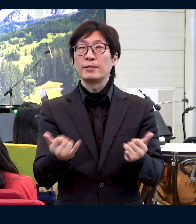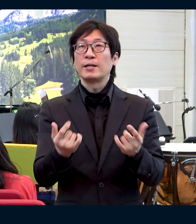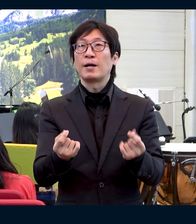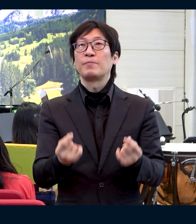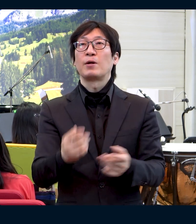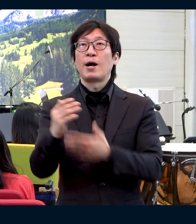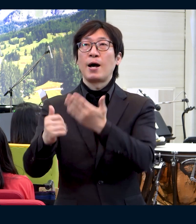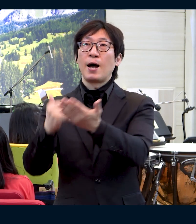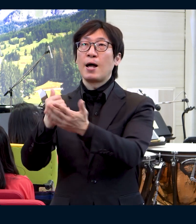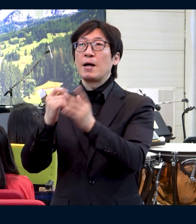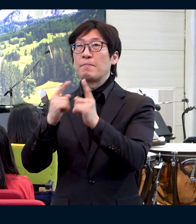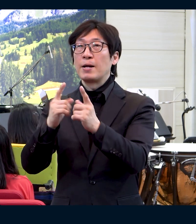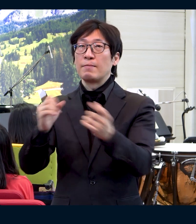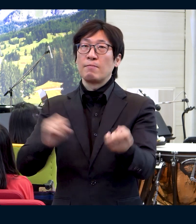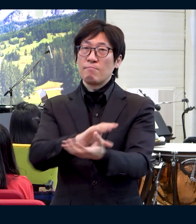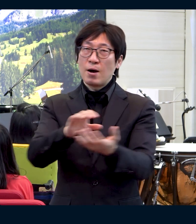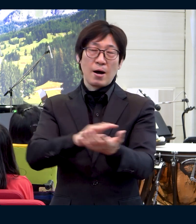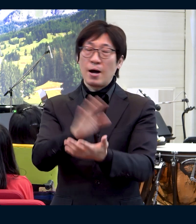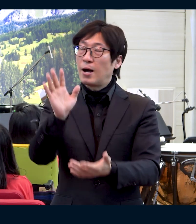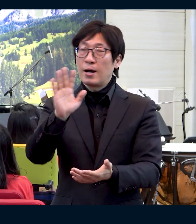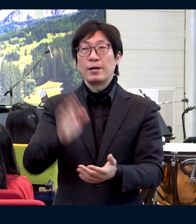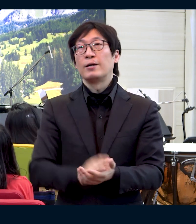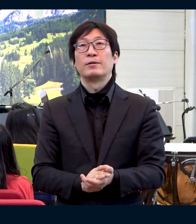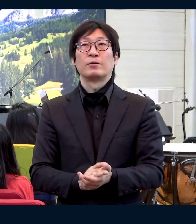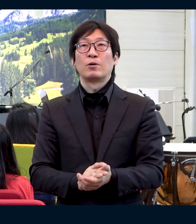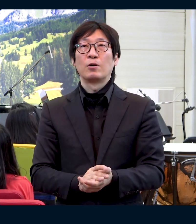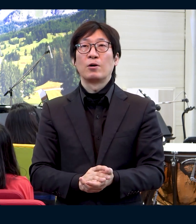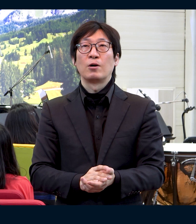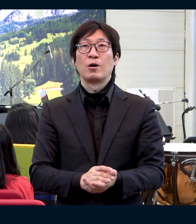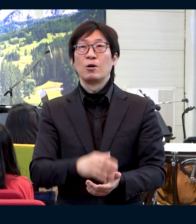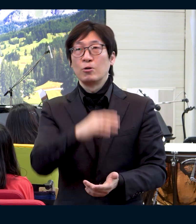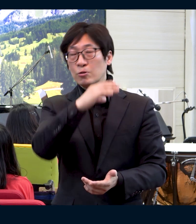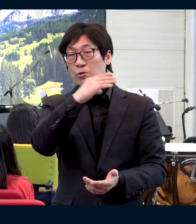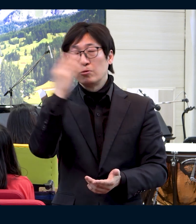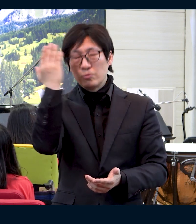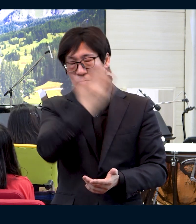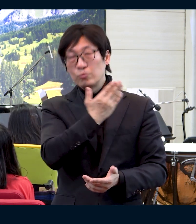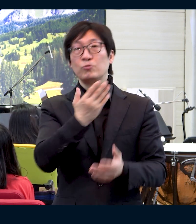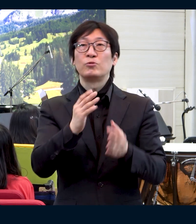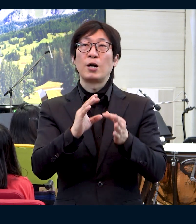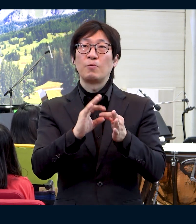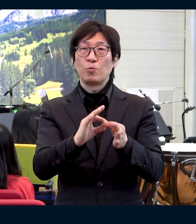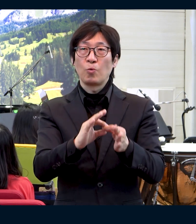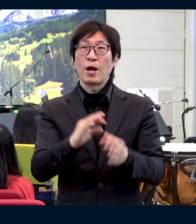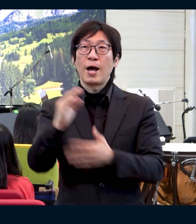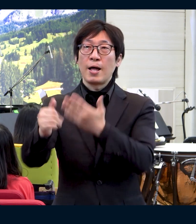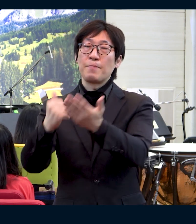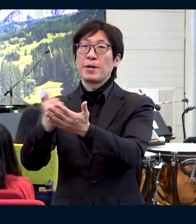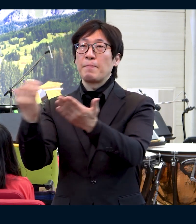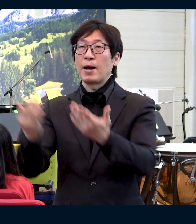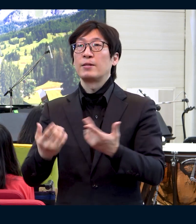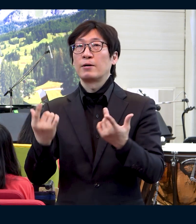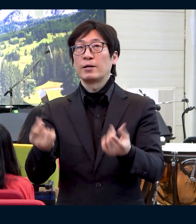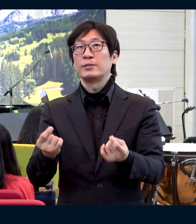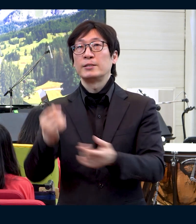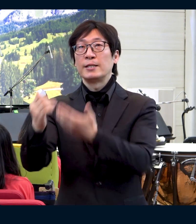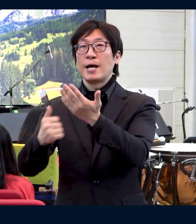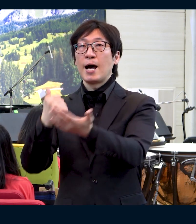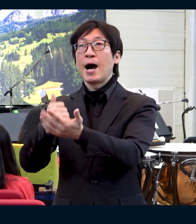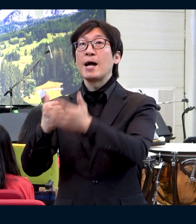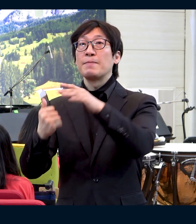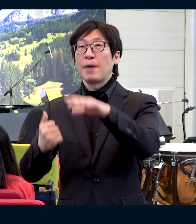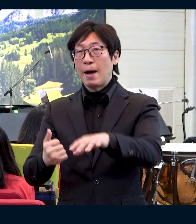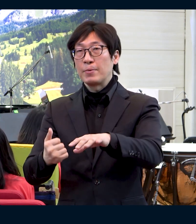우리는 수많은 사람들처럼 하나님의 말씀을 혼잡하게 하지 아니하고 곧 순전함으로 하나님께 받은